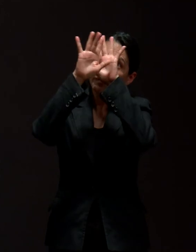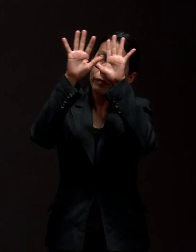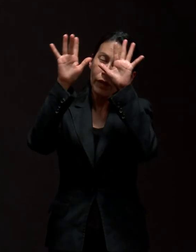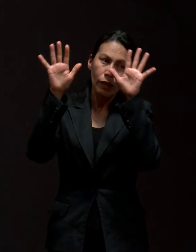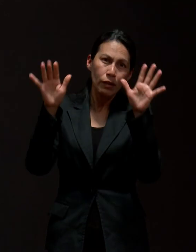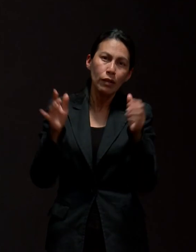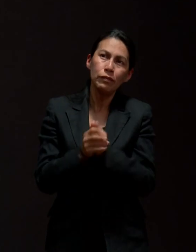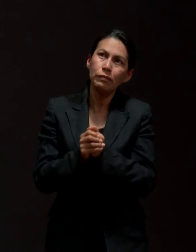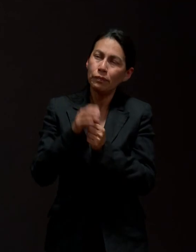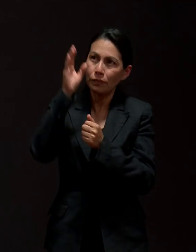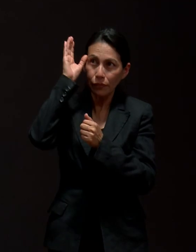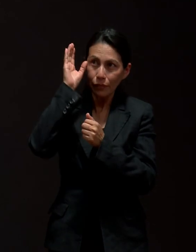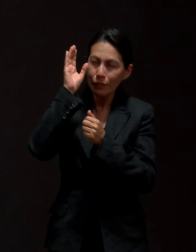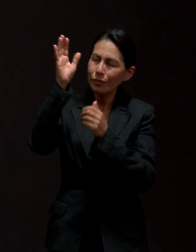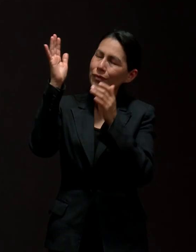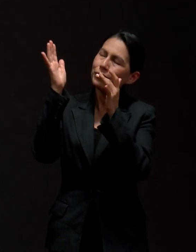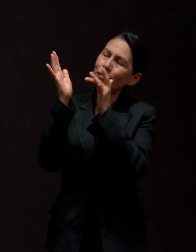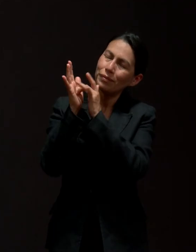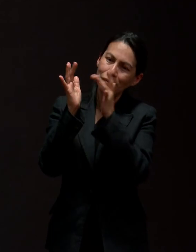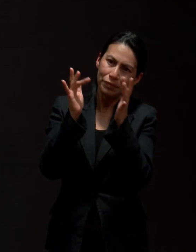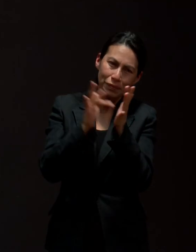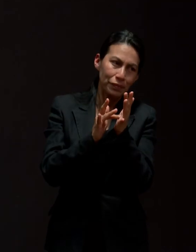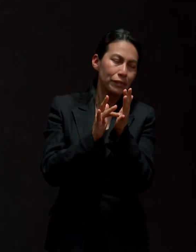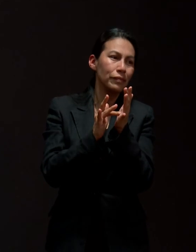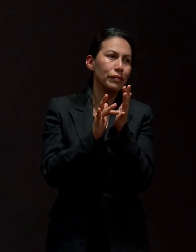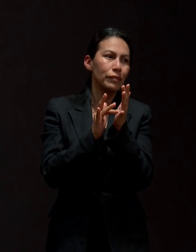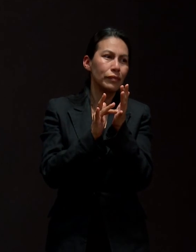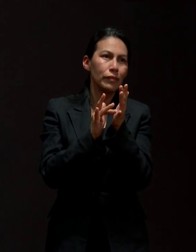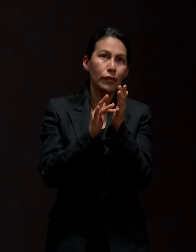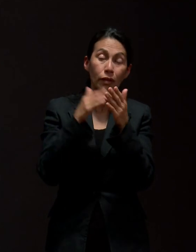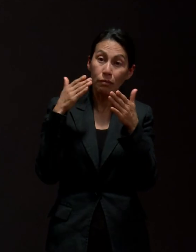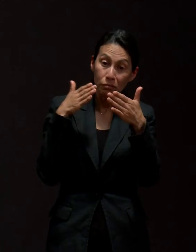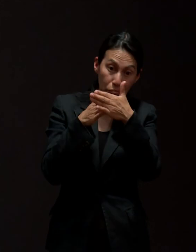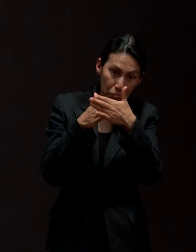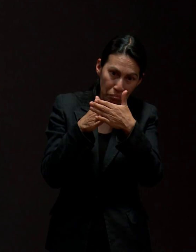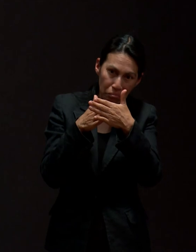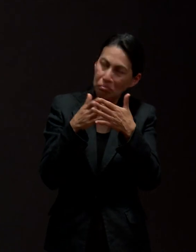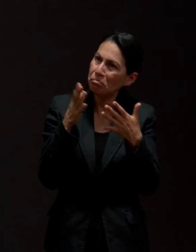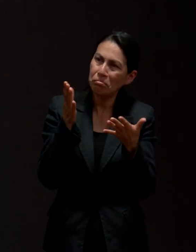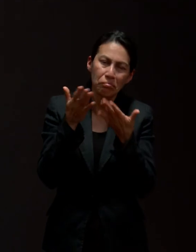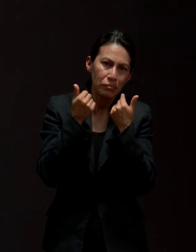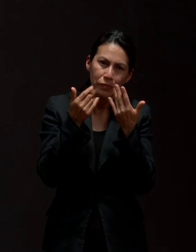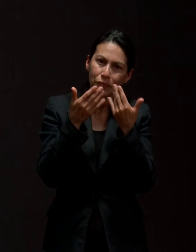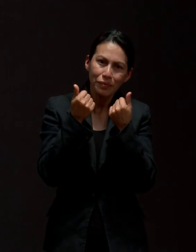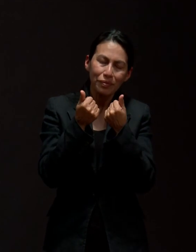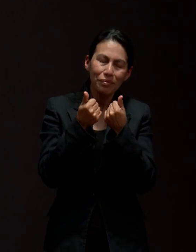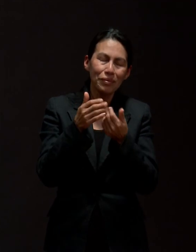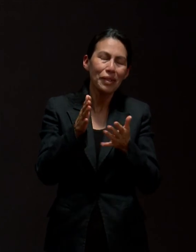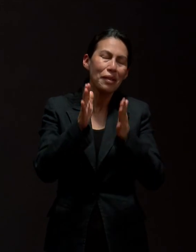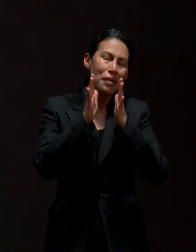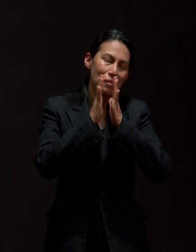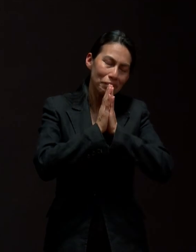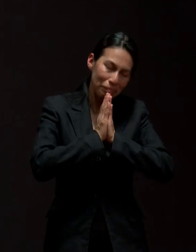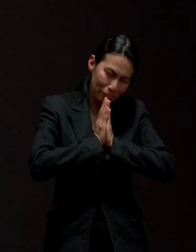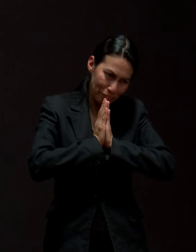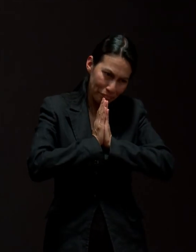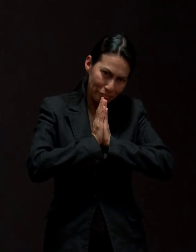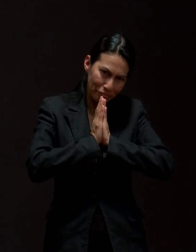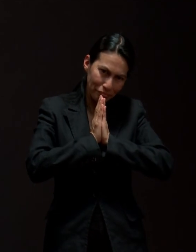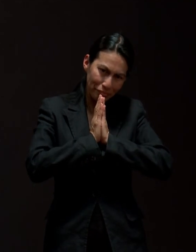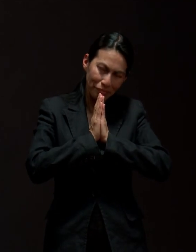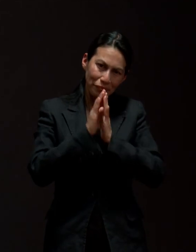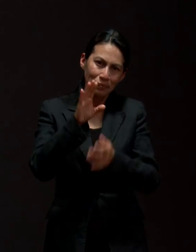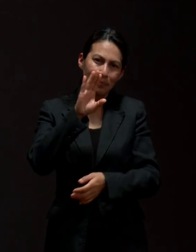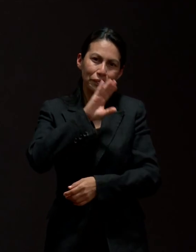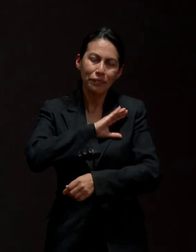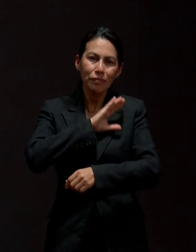gloria en Cristo Jesús. No hay límite. No hay límite. Amén. Queridos, yo me